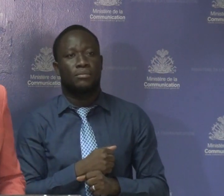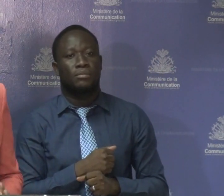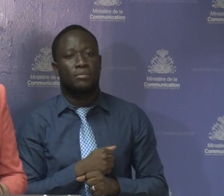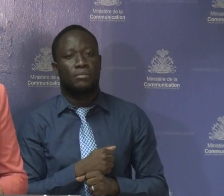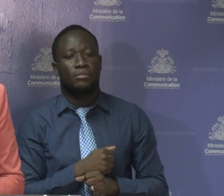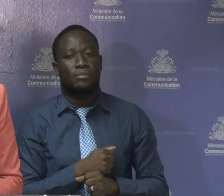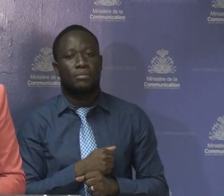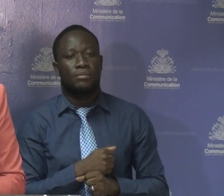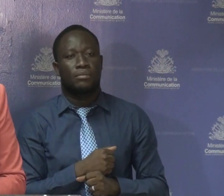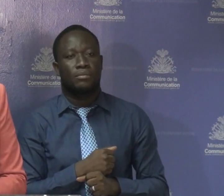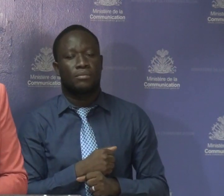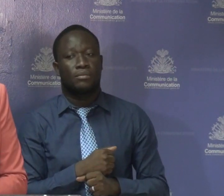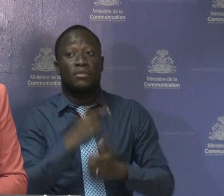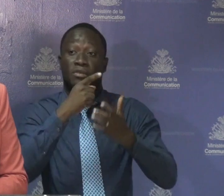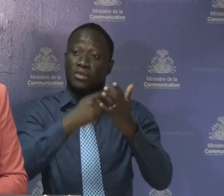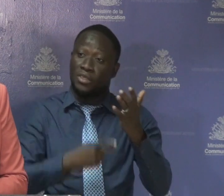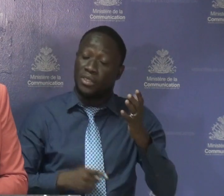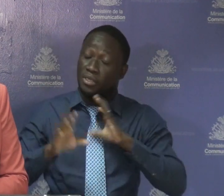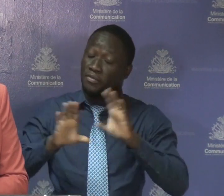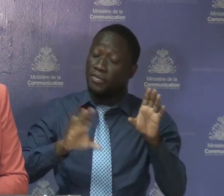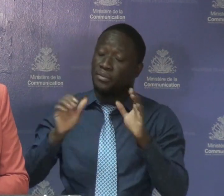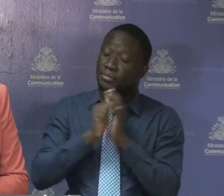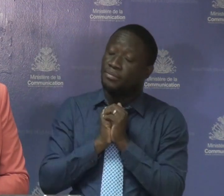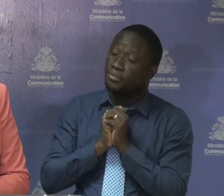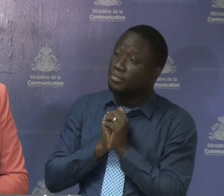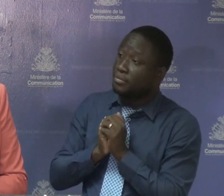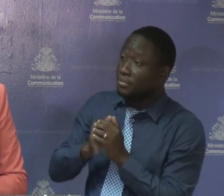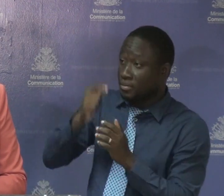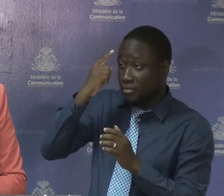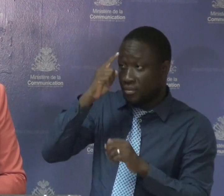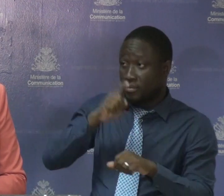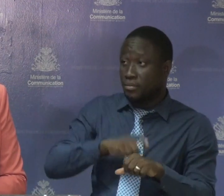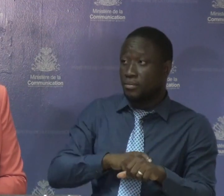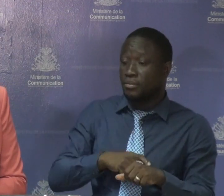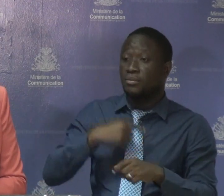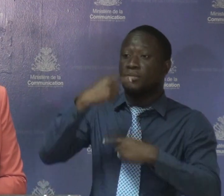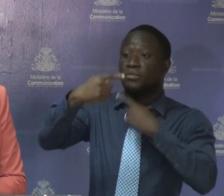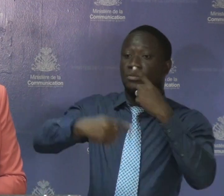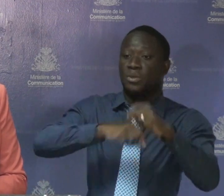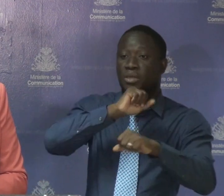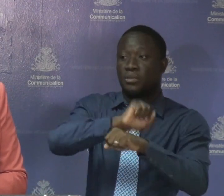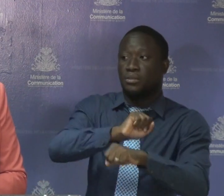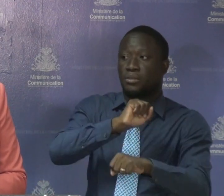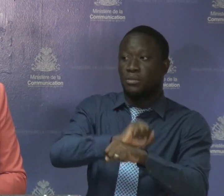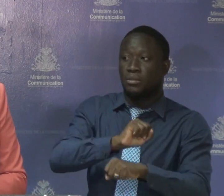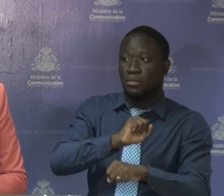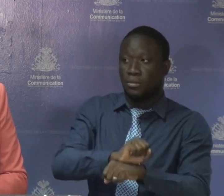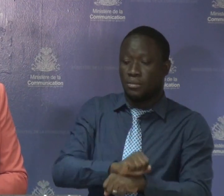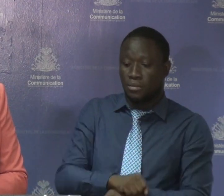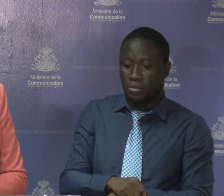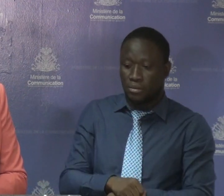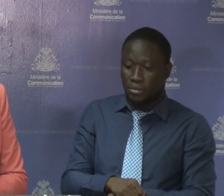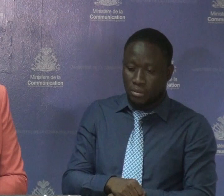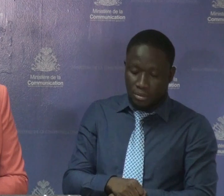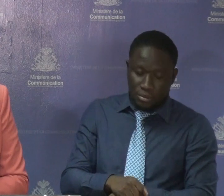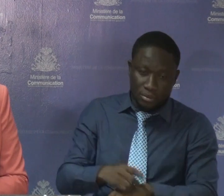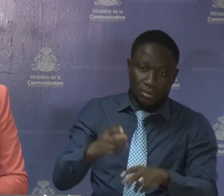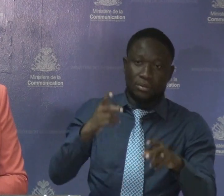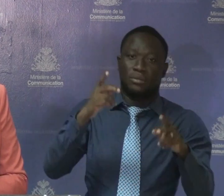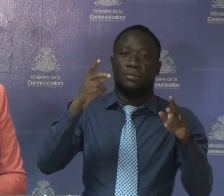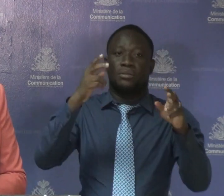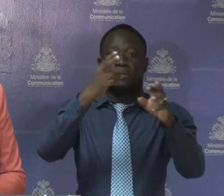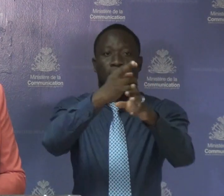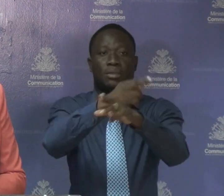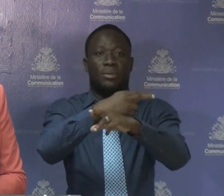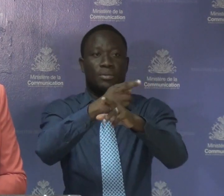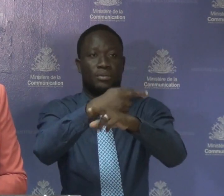bon, ça nous projeté fait. Et pour période là, nous prenons le travail tout au niveau de l'aménagement du centre historique